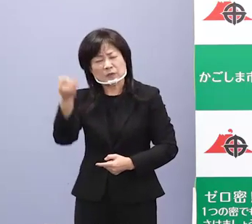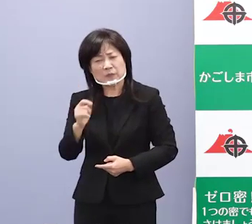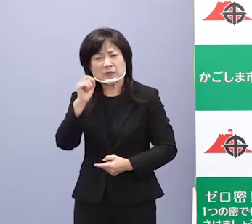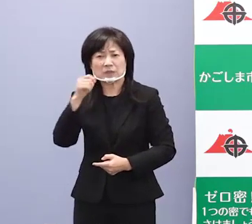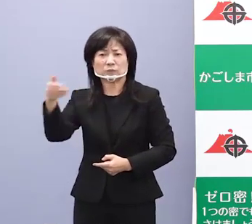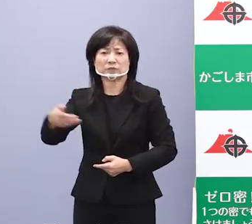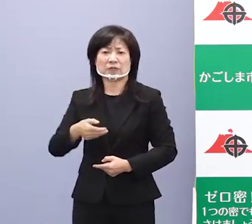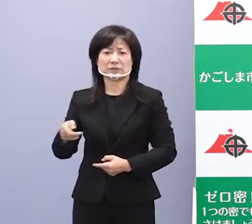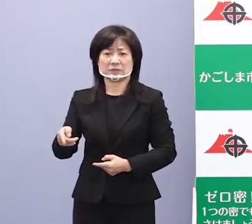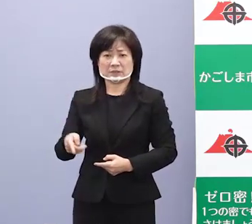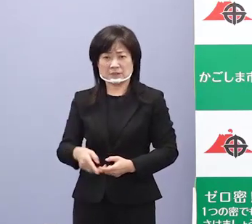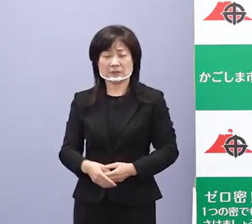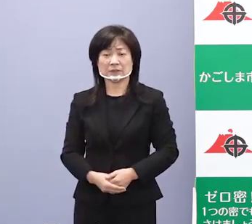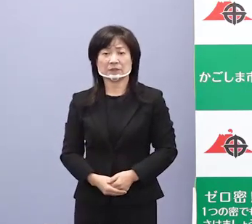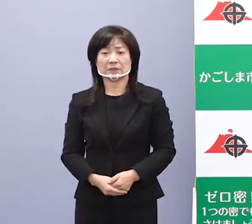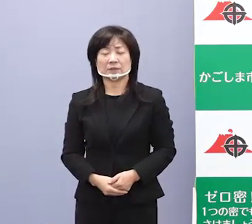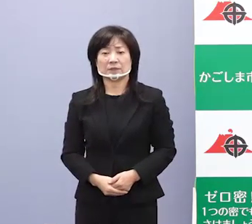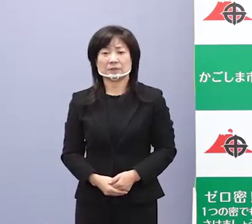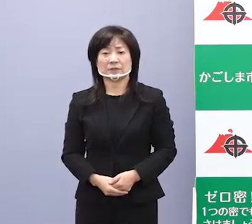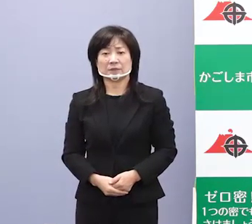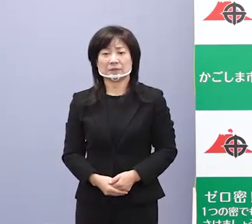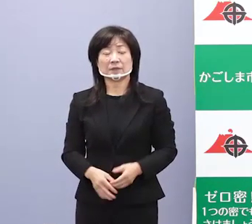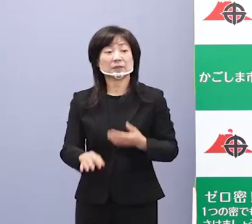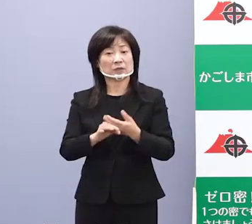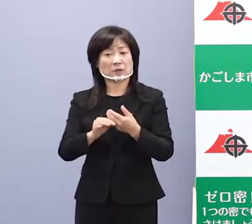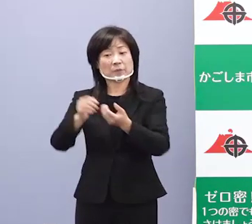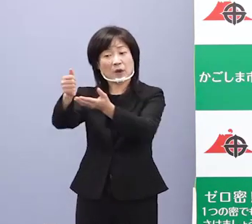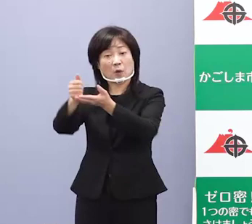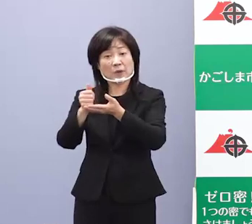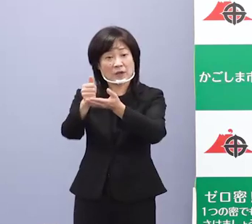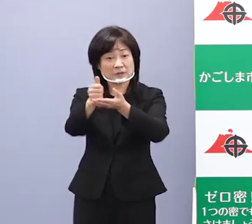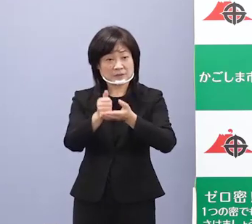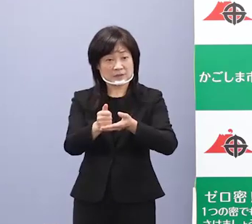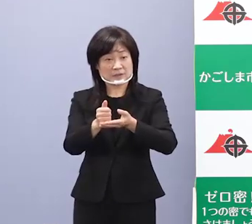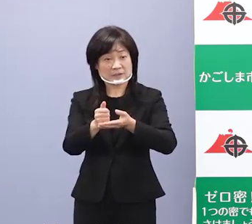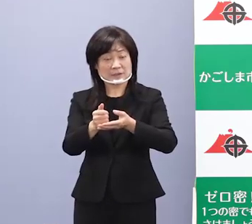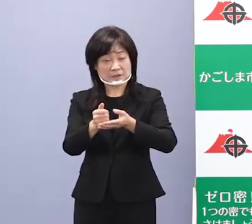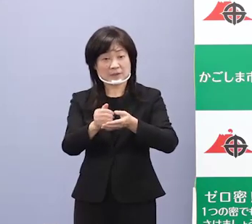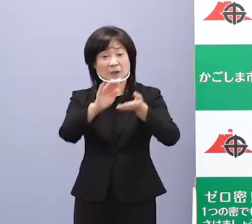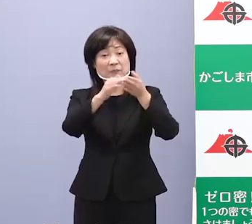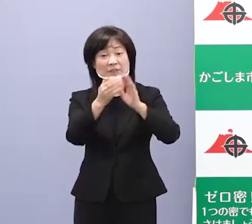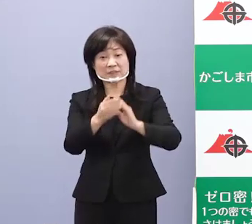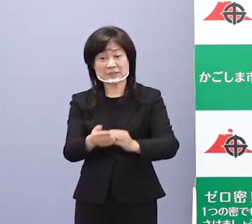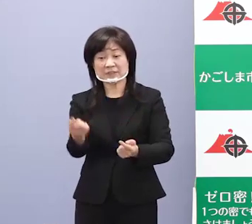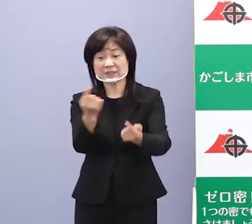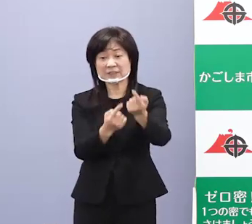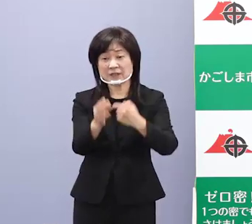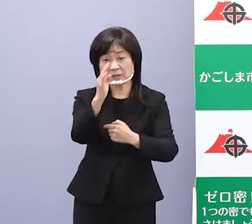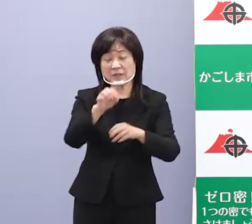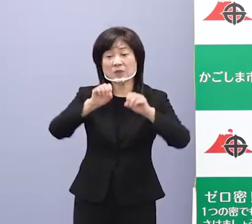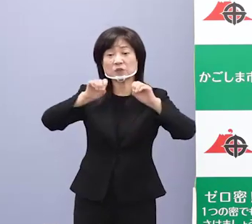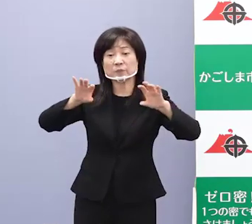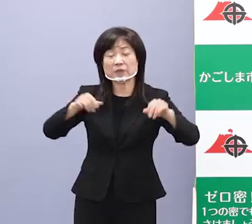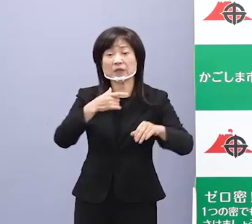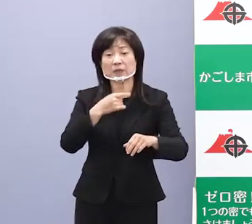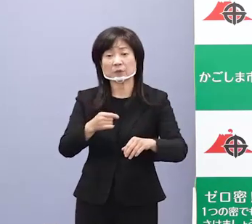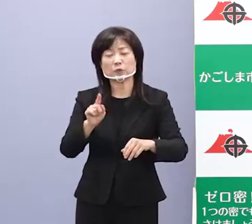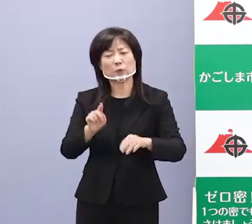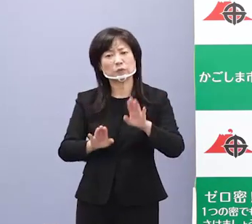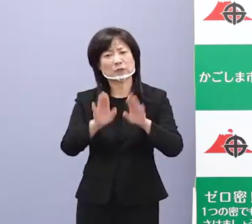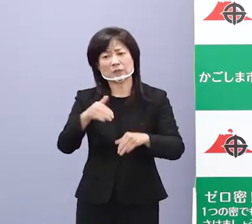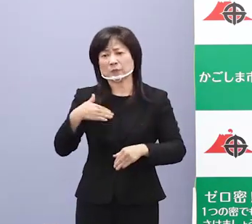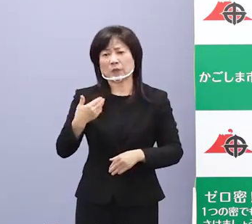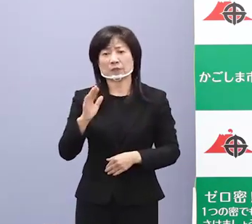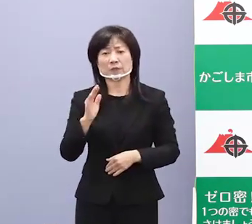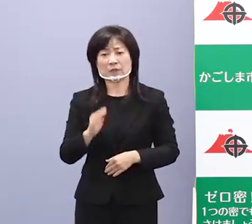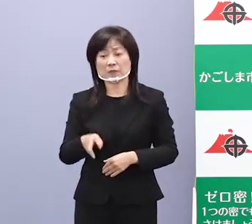弱ということは、来場者に街に繰り出してくれというふうな呼びかけをする、 まあ、そういまあ呼びかけとどういう形なのか分かり